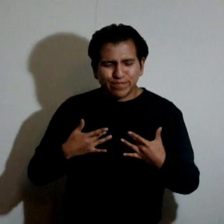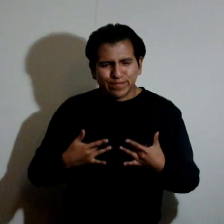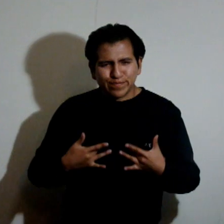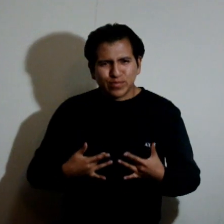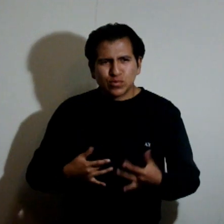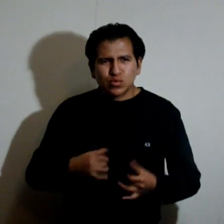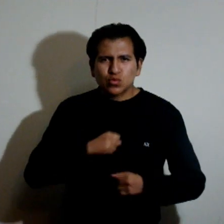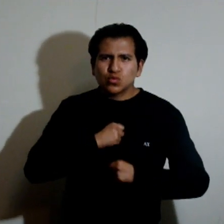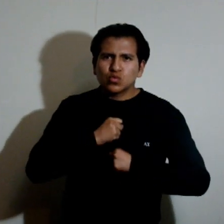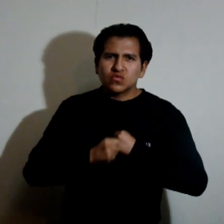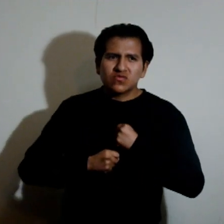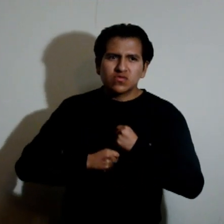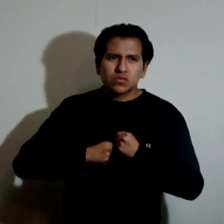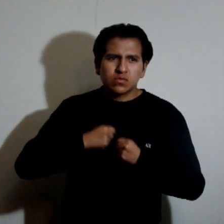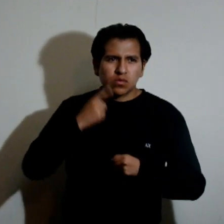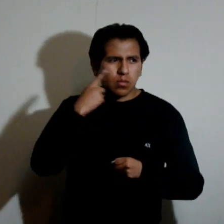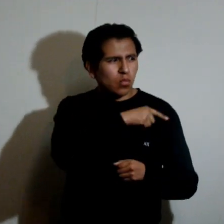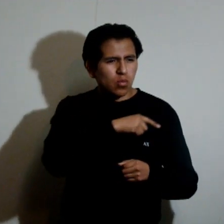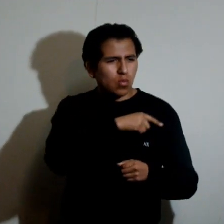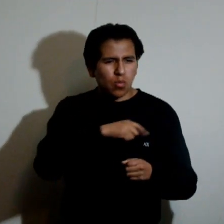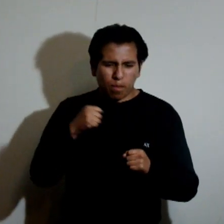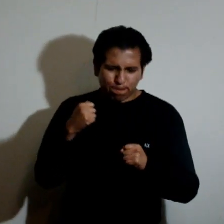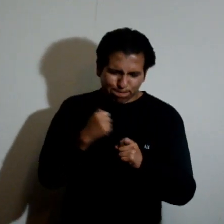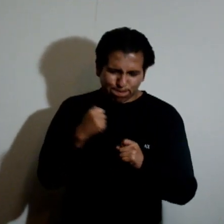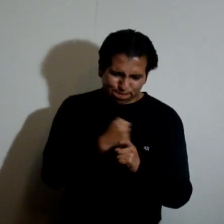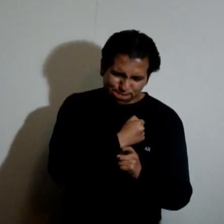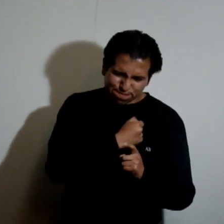causado por los conquistadores.